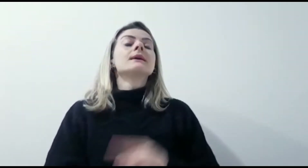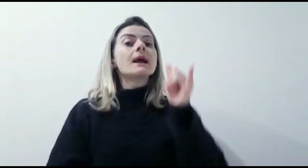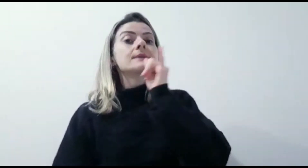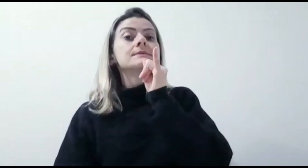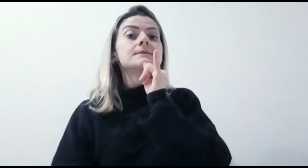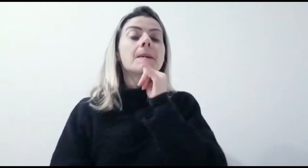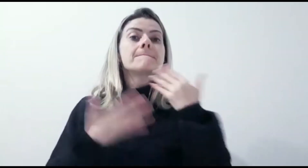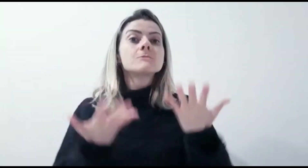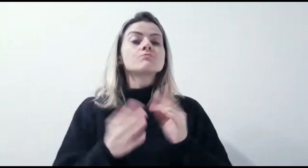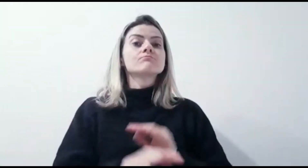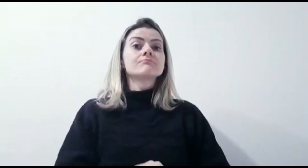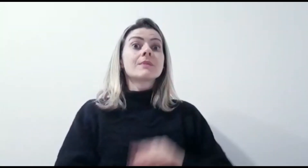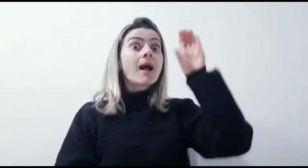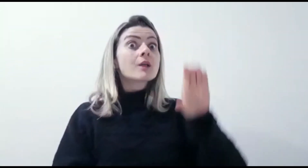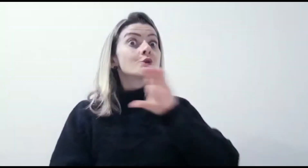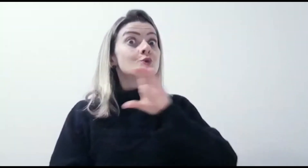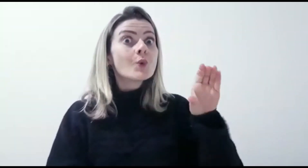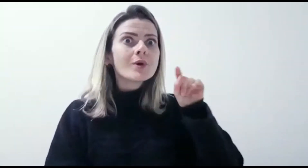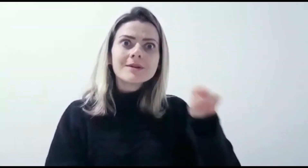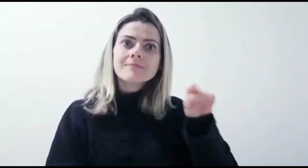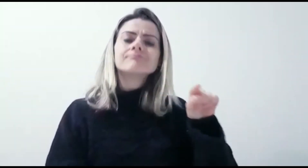do espiritualismo. Por exemplo,